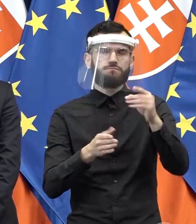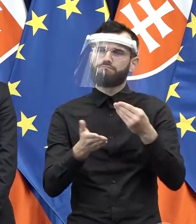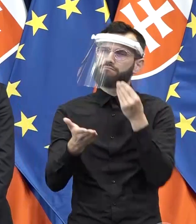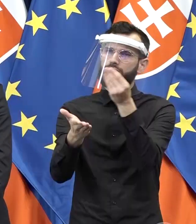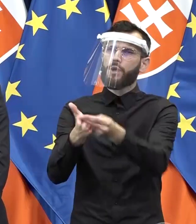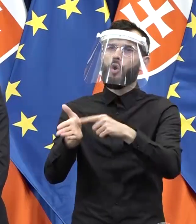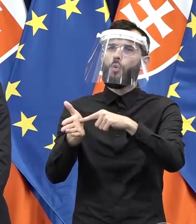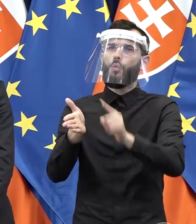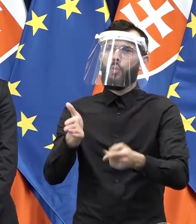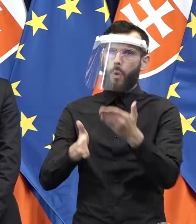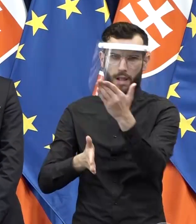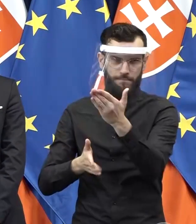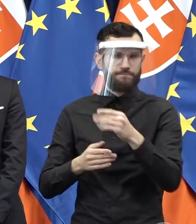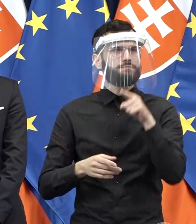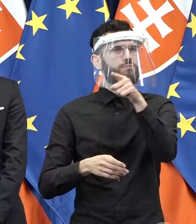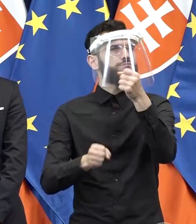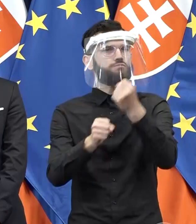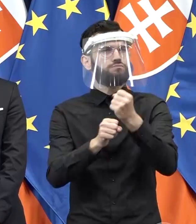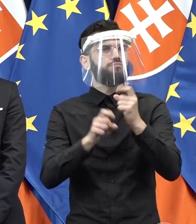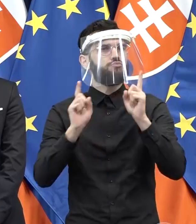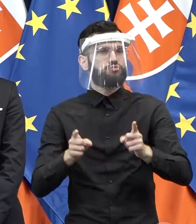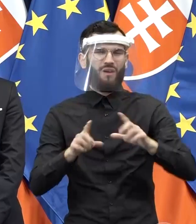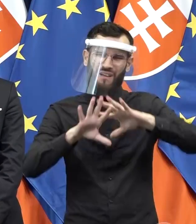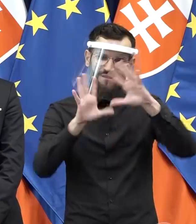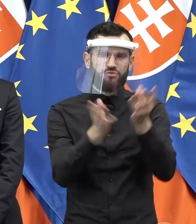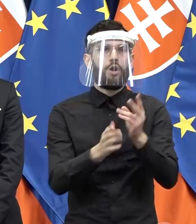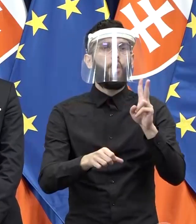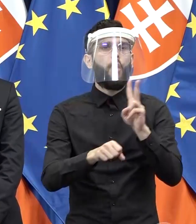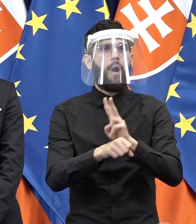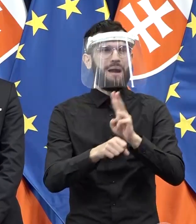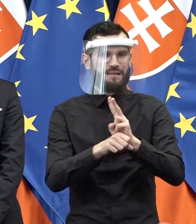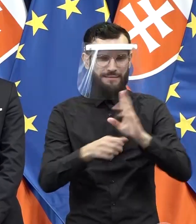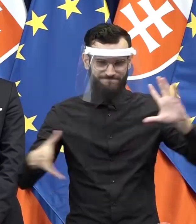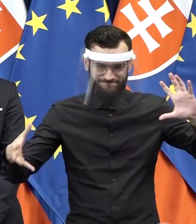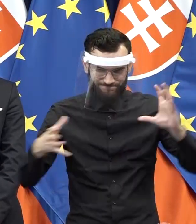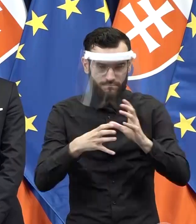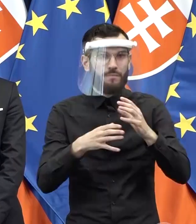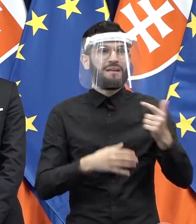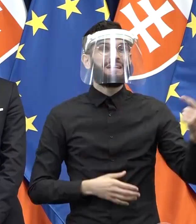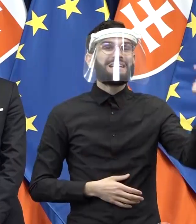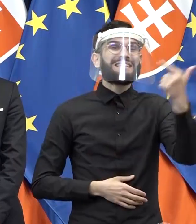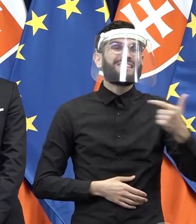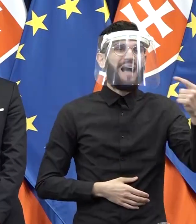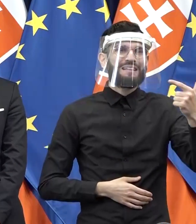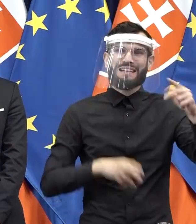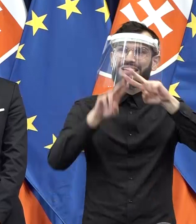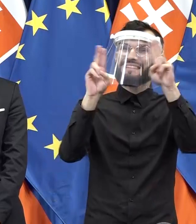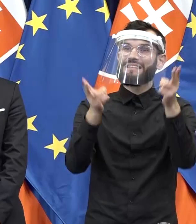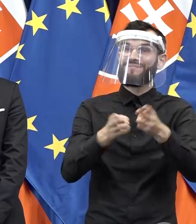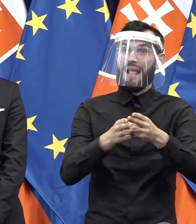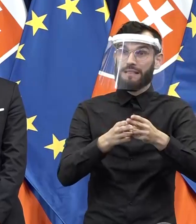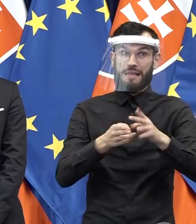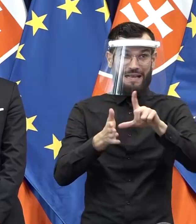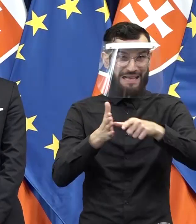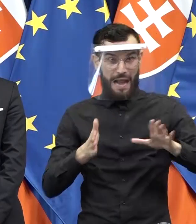spracovalo v sumár všetkých opatrení v 20. vybraných svetových krajinách, ktoré